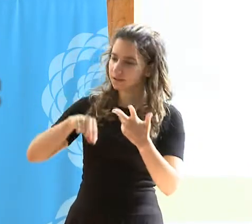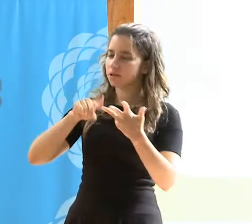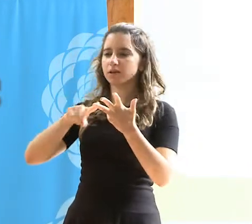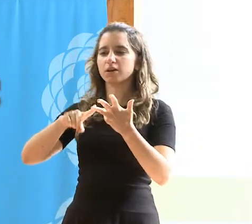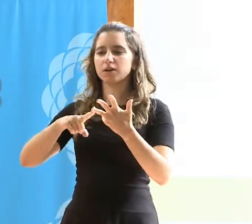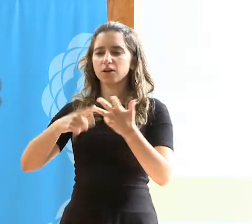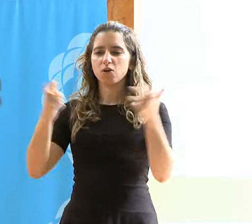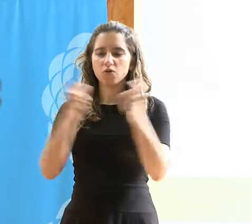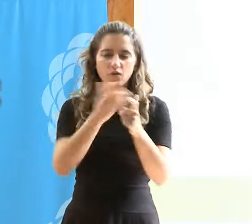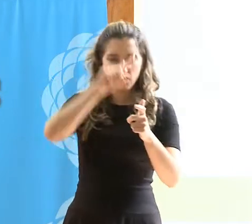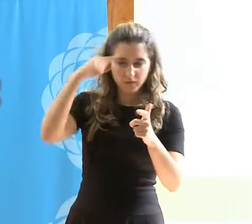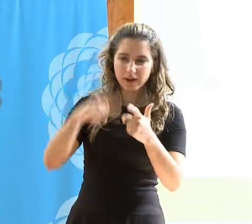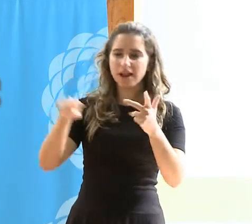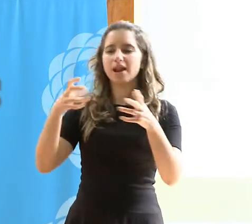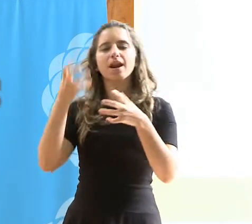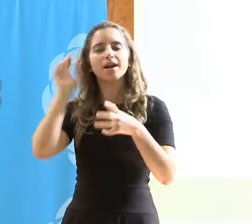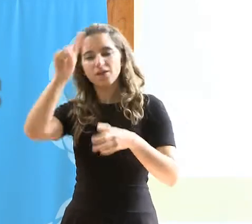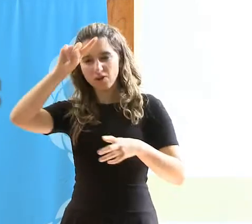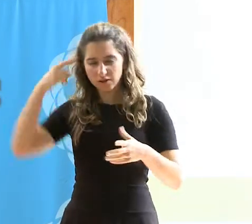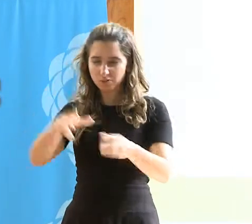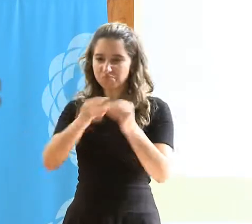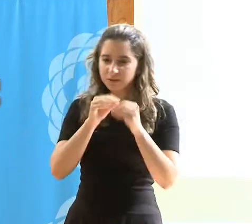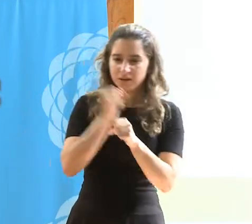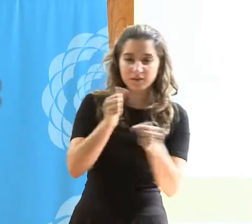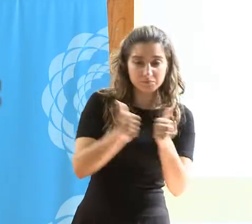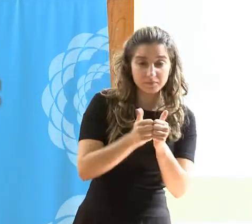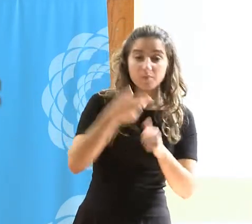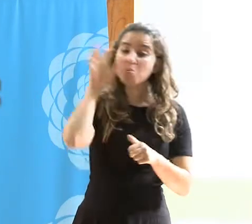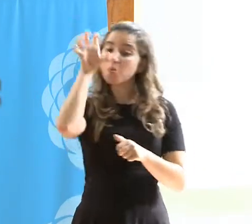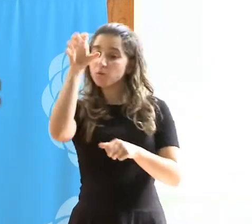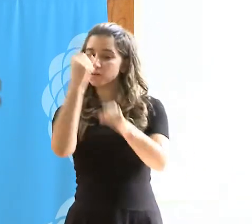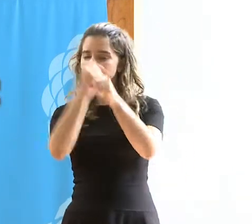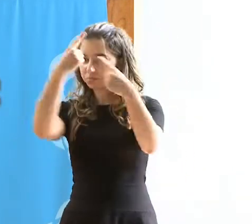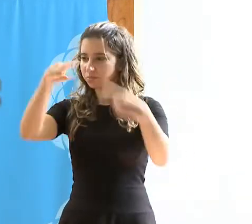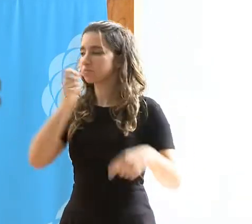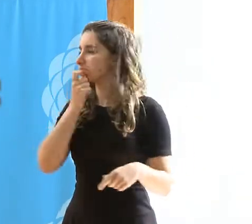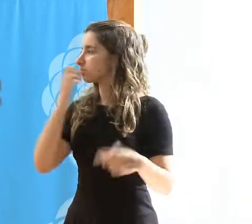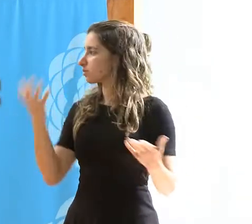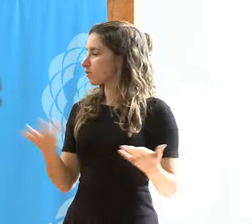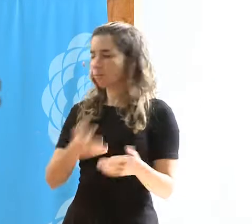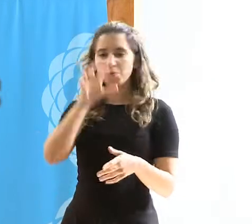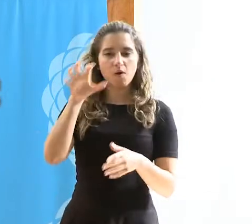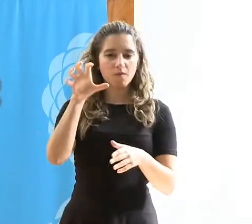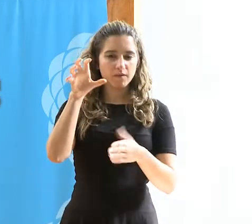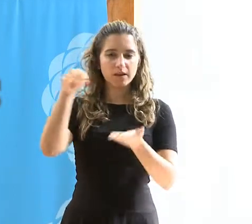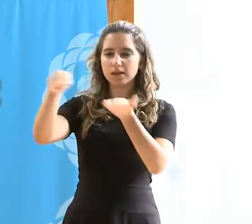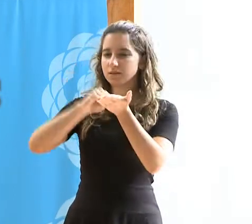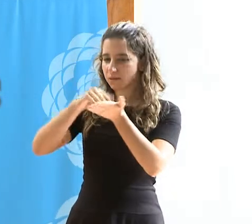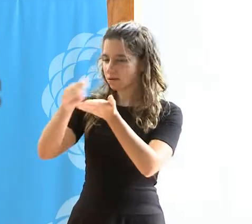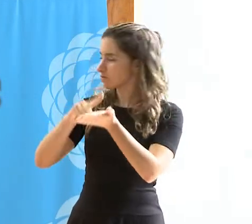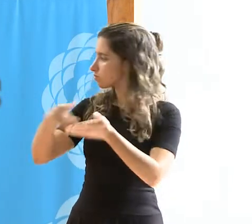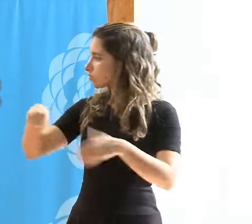Consejo Federal, Radio Nacional, pero también con organismos provinciales como la legislatura de la provincia, para